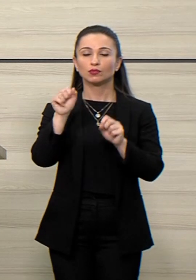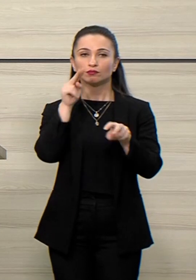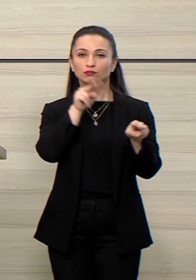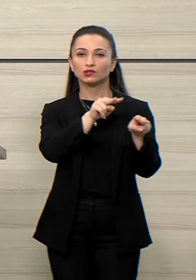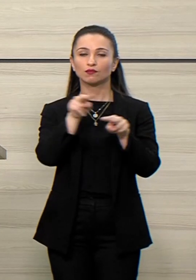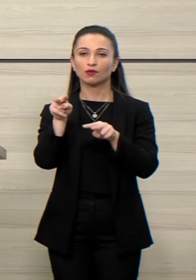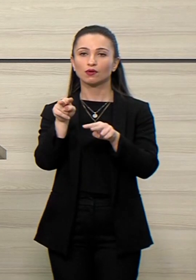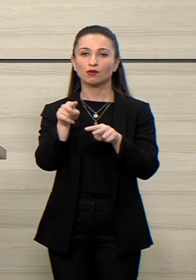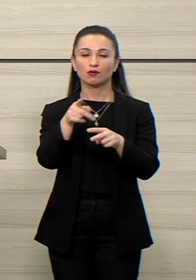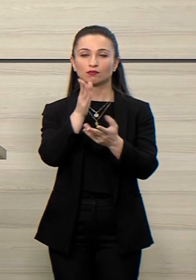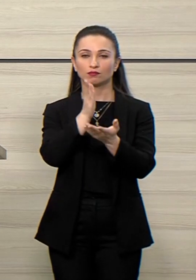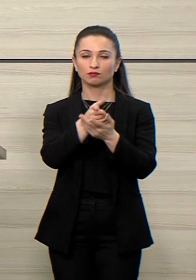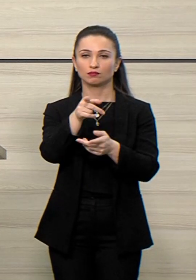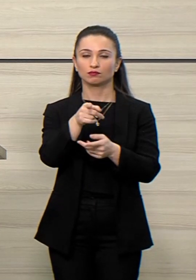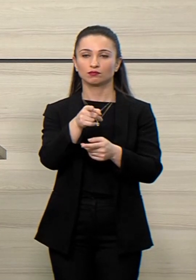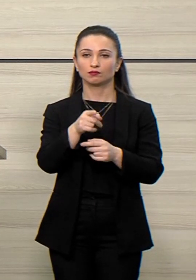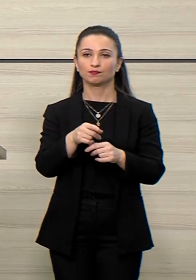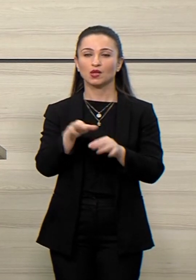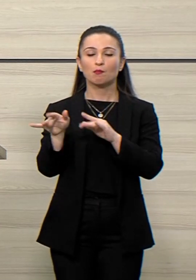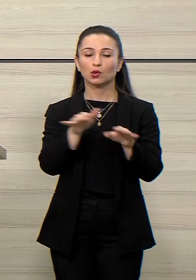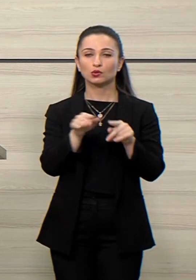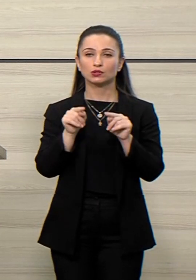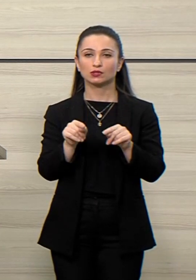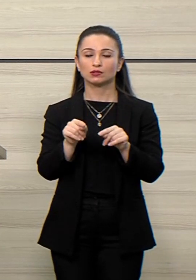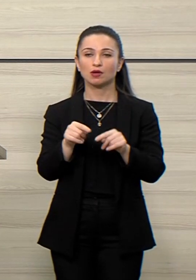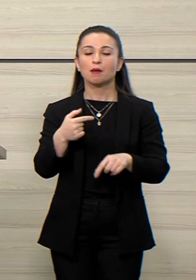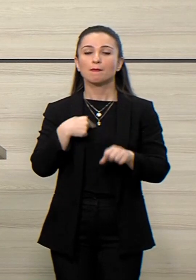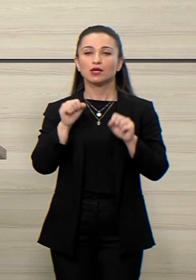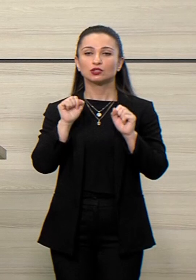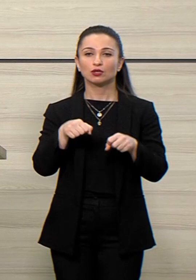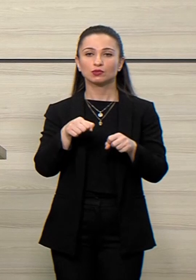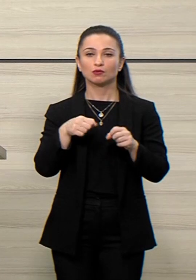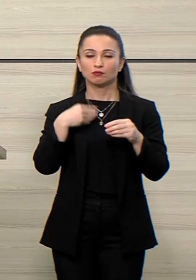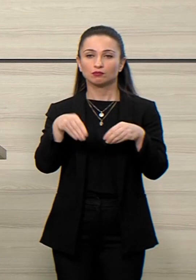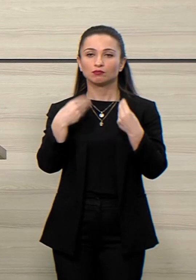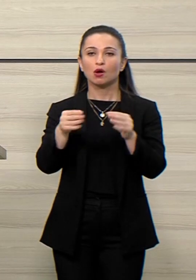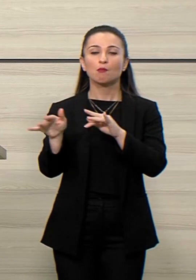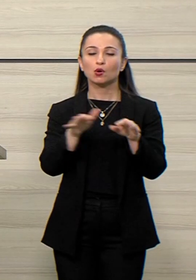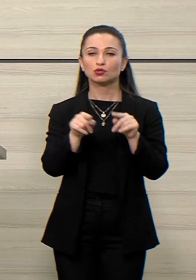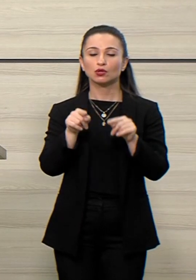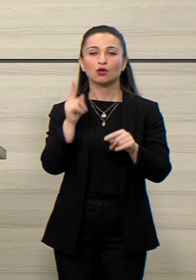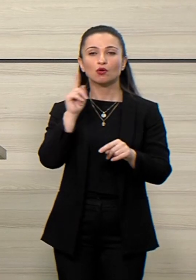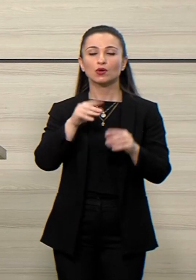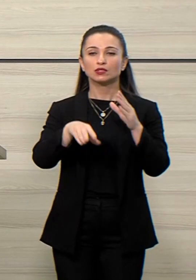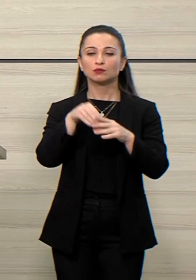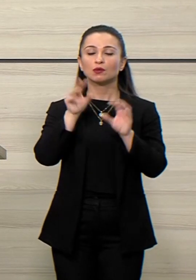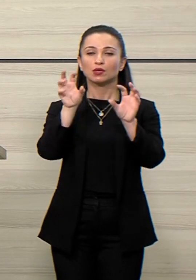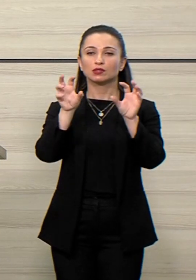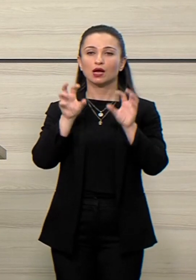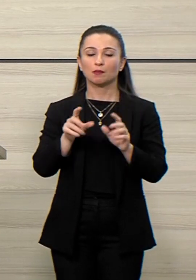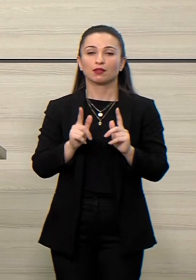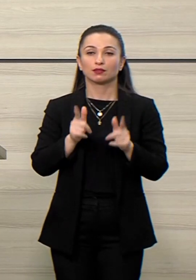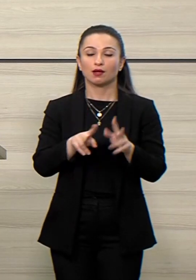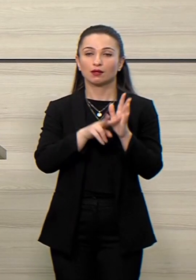თვალი ადევნოს აღნიშნულ პროცესს. მე შემიძლია გაგაცნოთ პროცედურა, რომ საარჩევნო